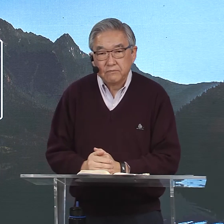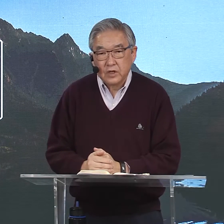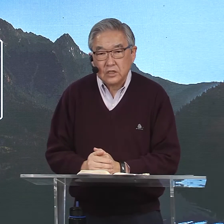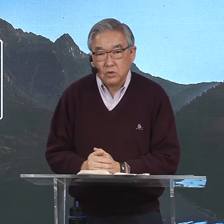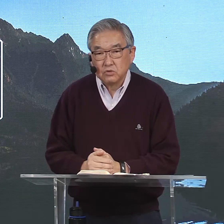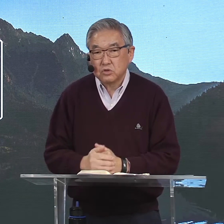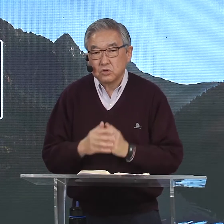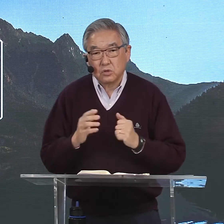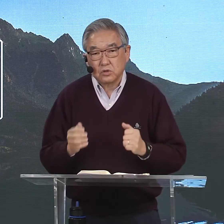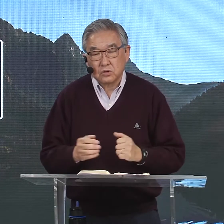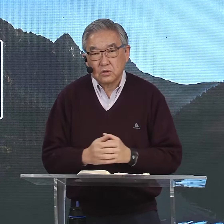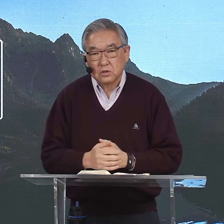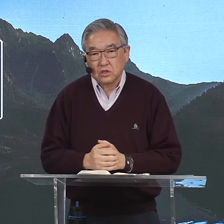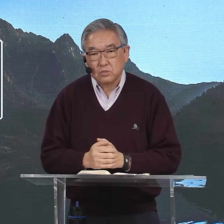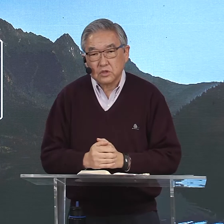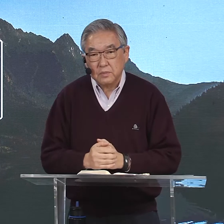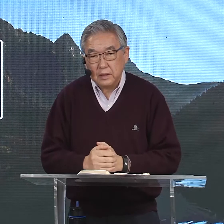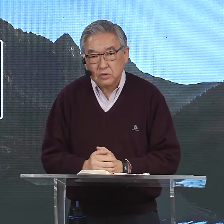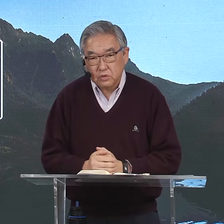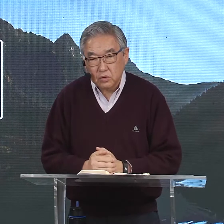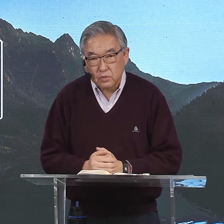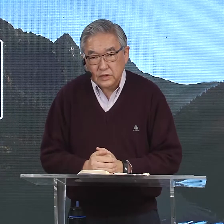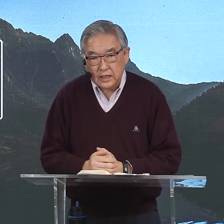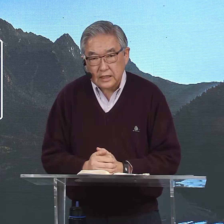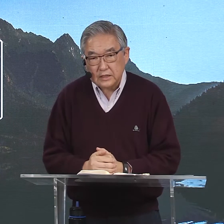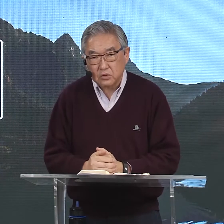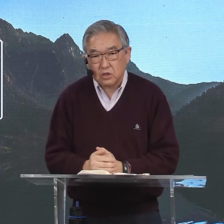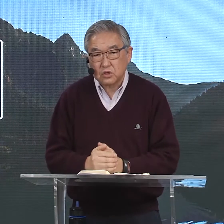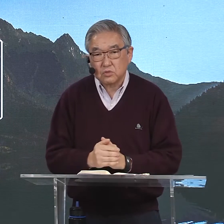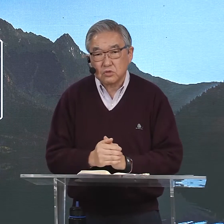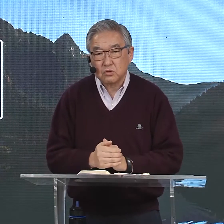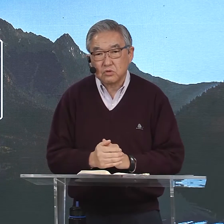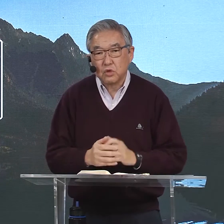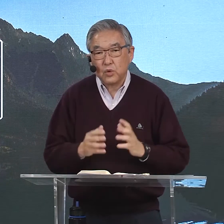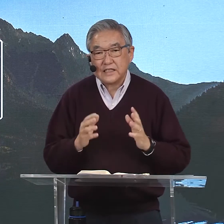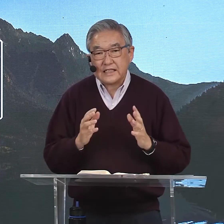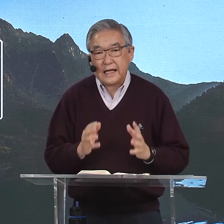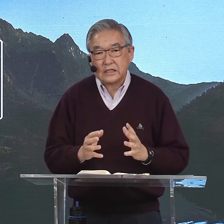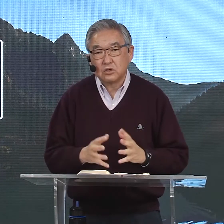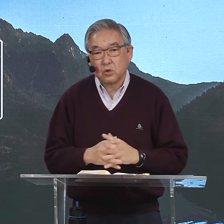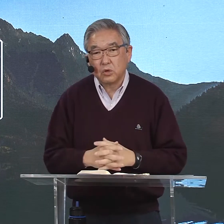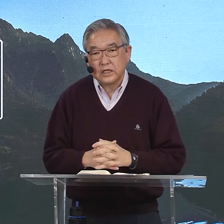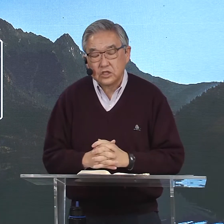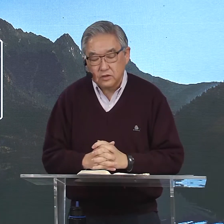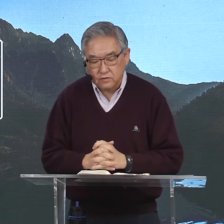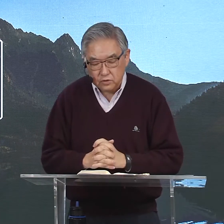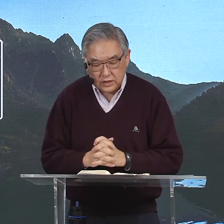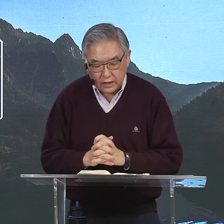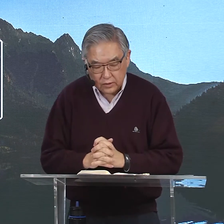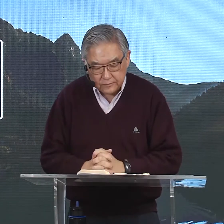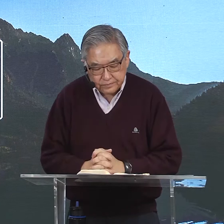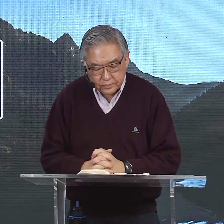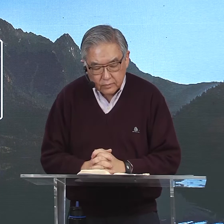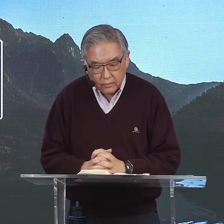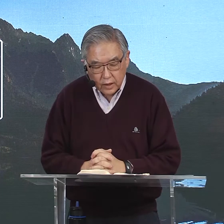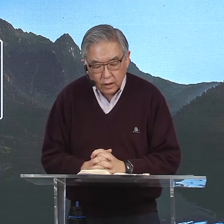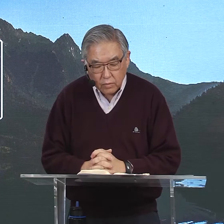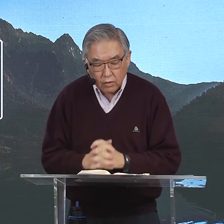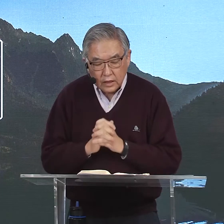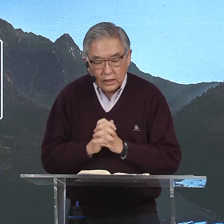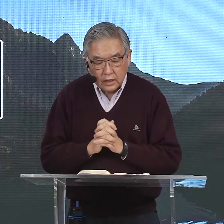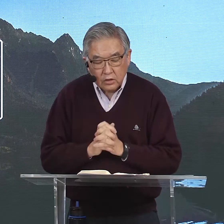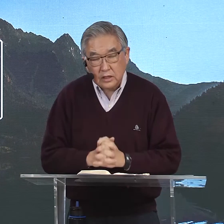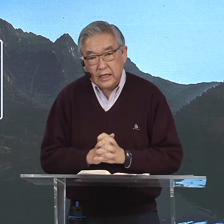precisamos uns dos outros nós somos membros do corpo de cristo nós somos todos o exército coletivo do senhor